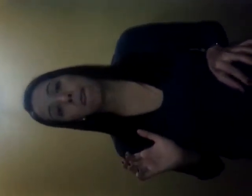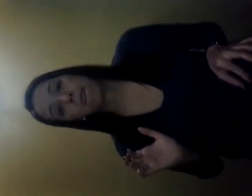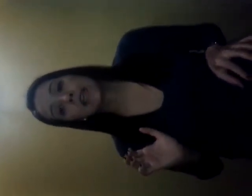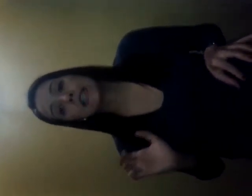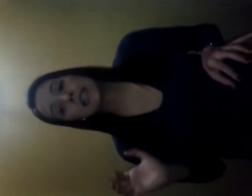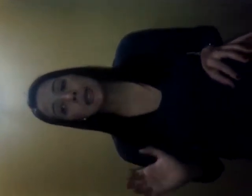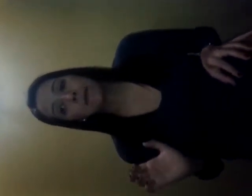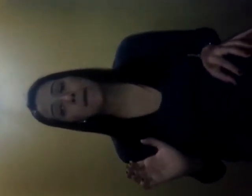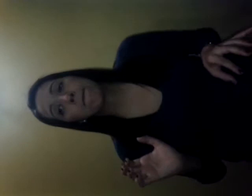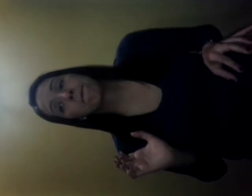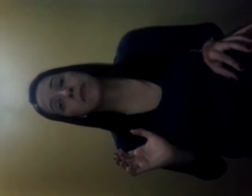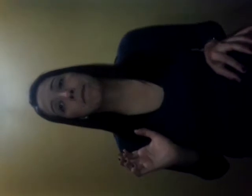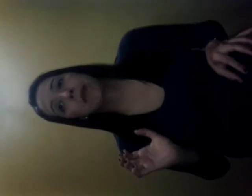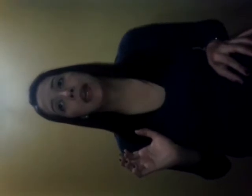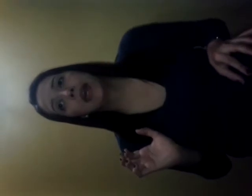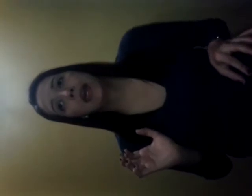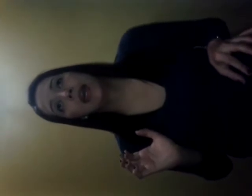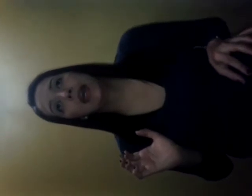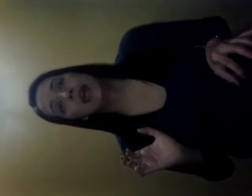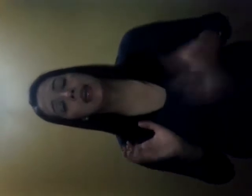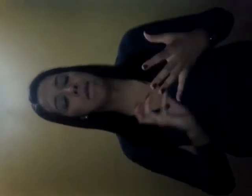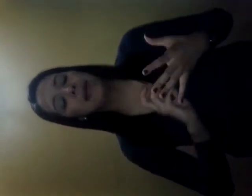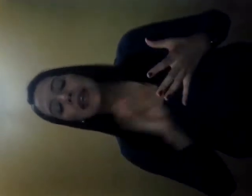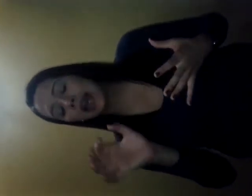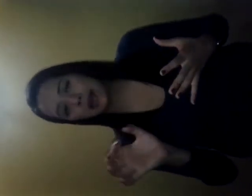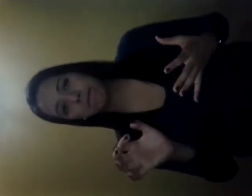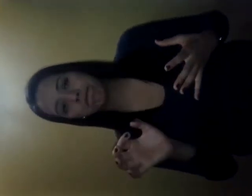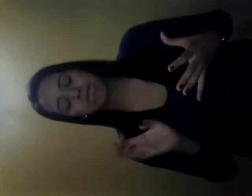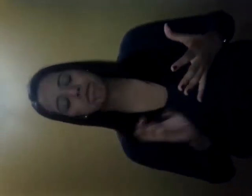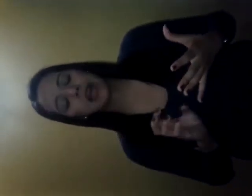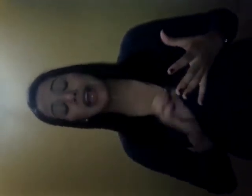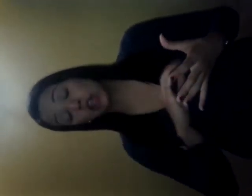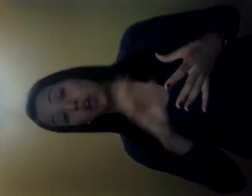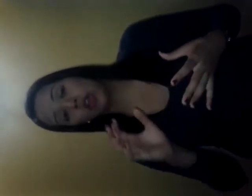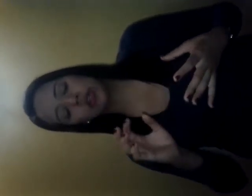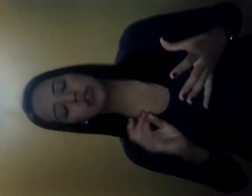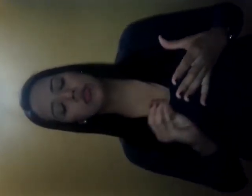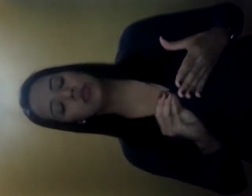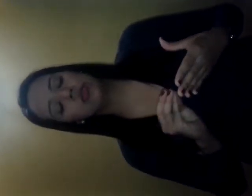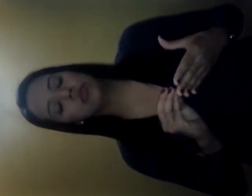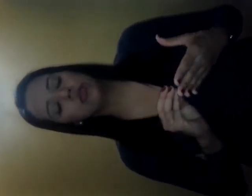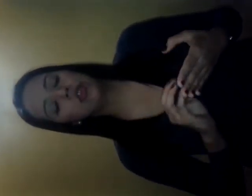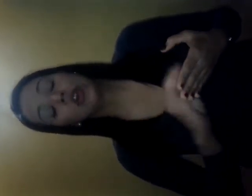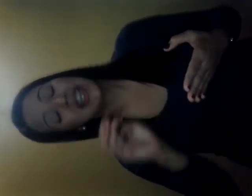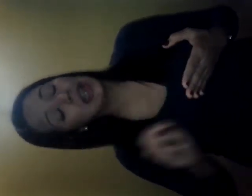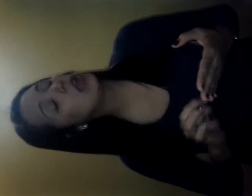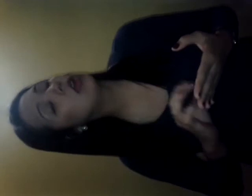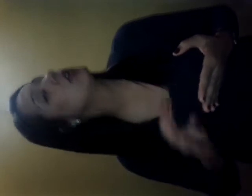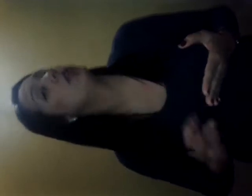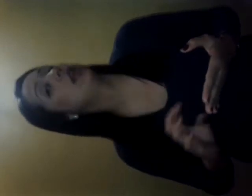aplicar a todos unos criterios de normativas